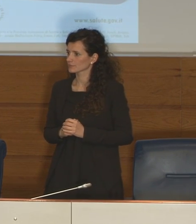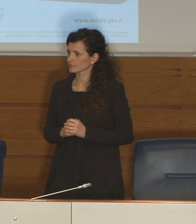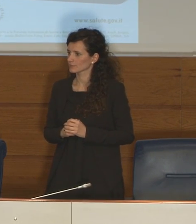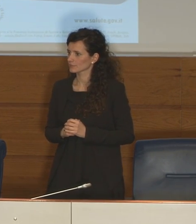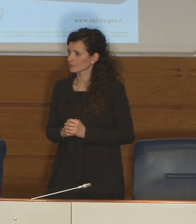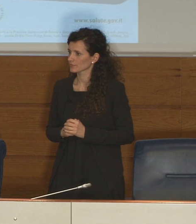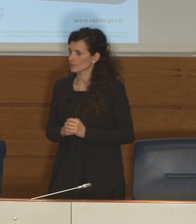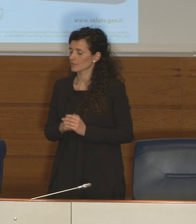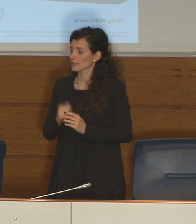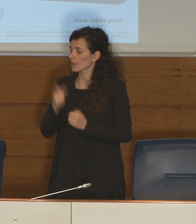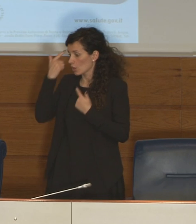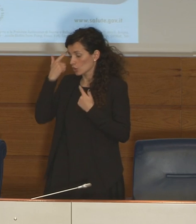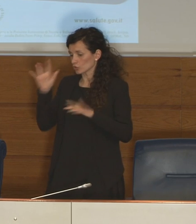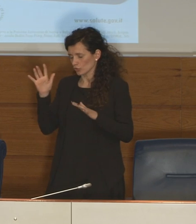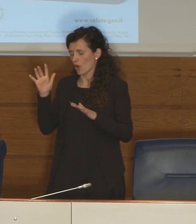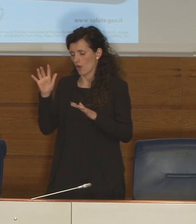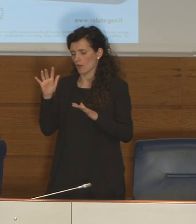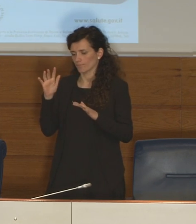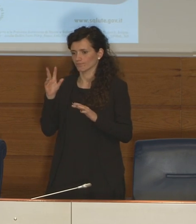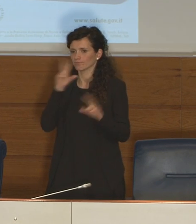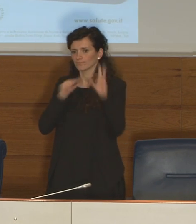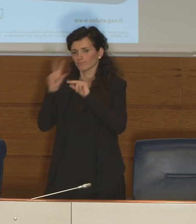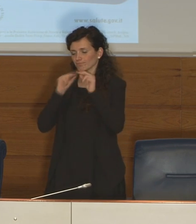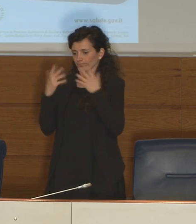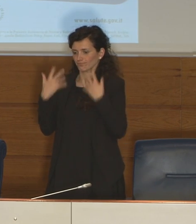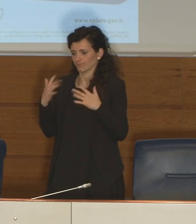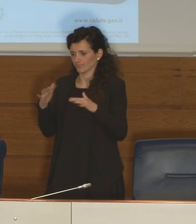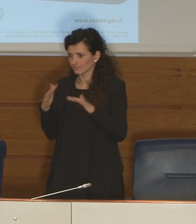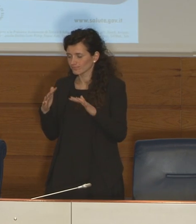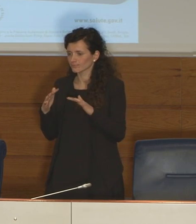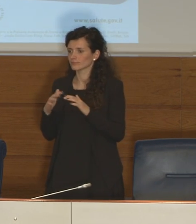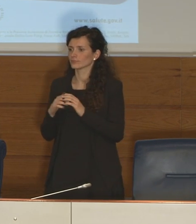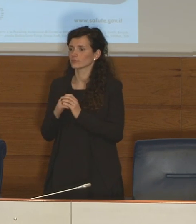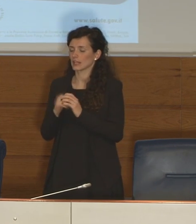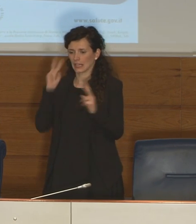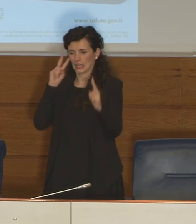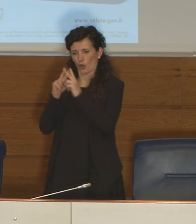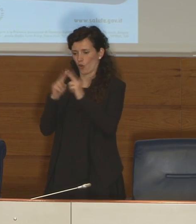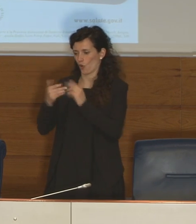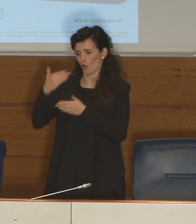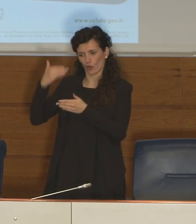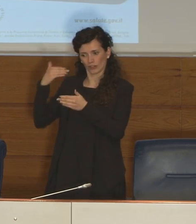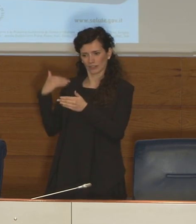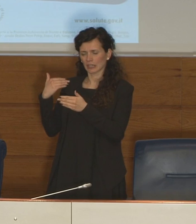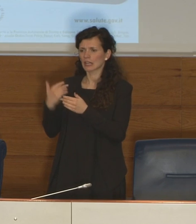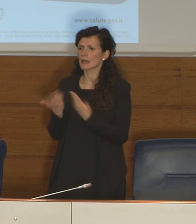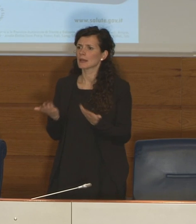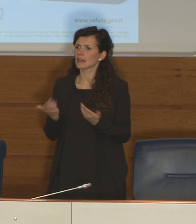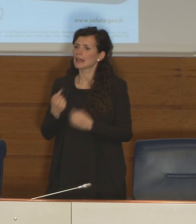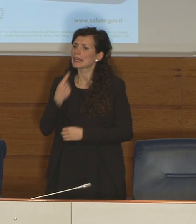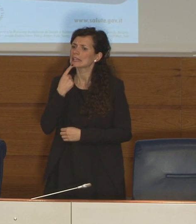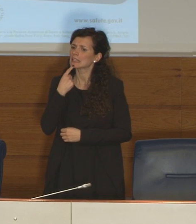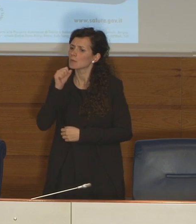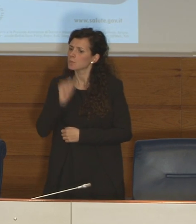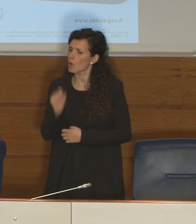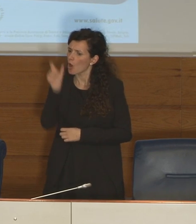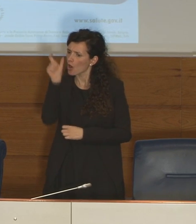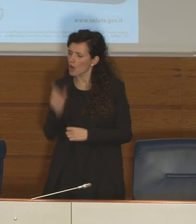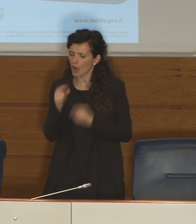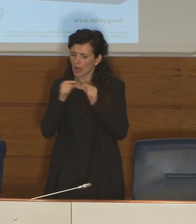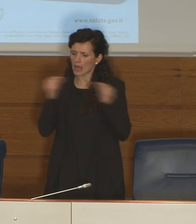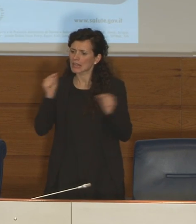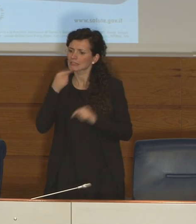so che ne abbiamo già parlato abbondantemente nei giorni scorsi ma chi è che può fare il tampone che ha